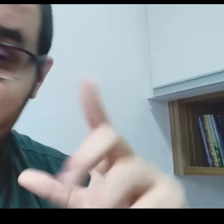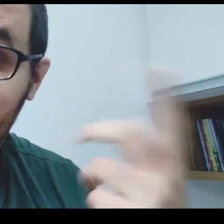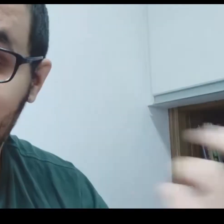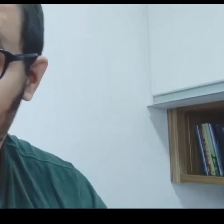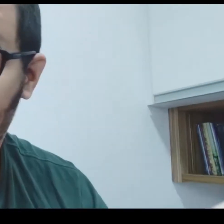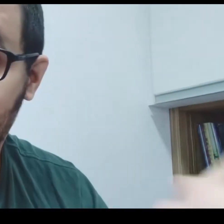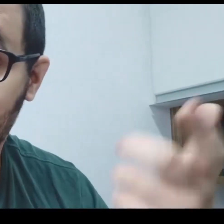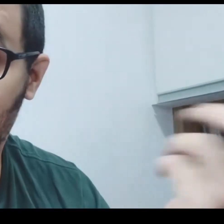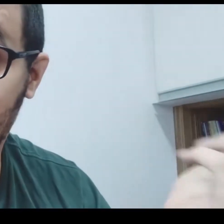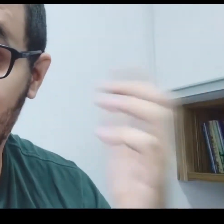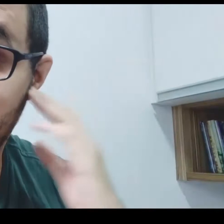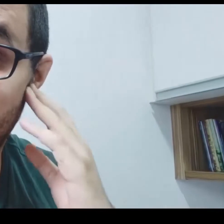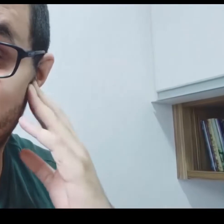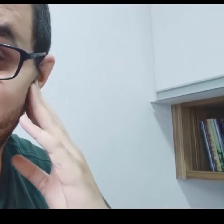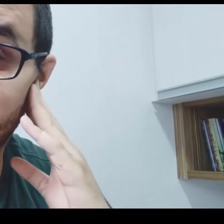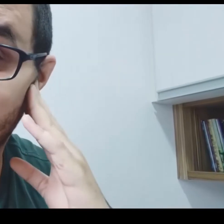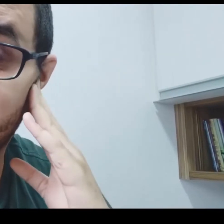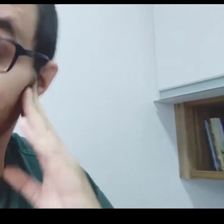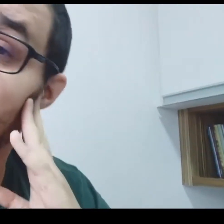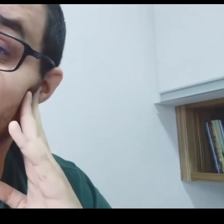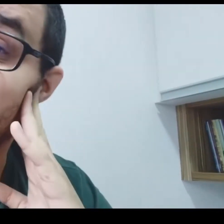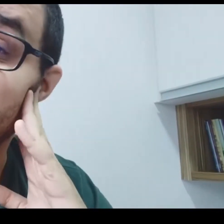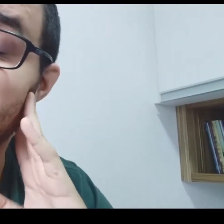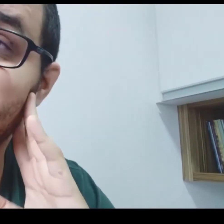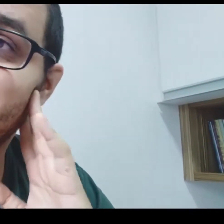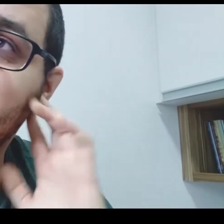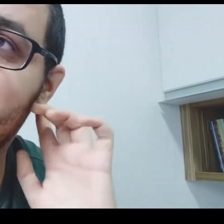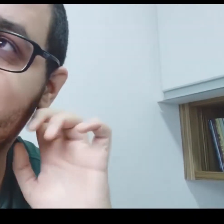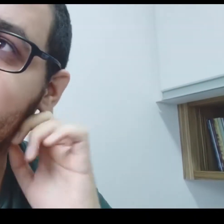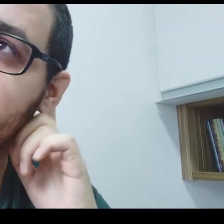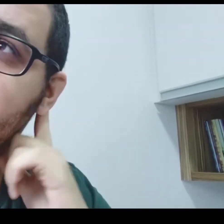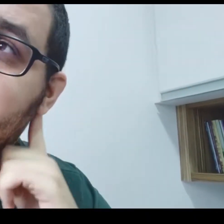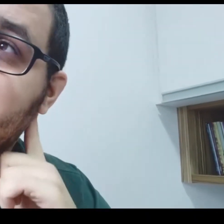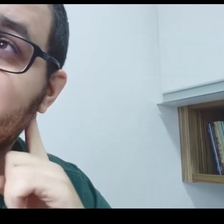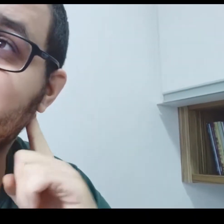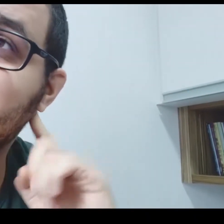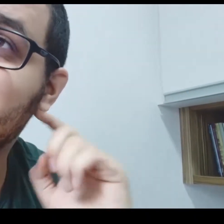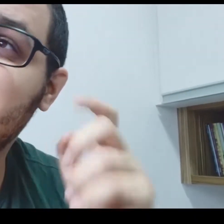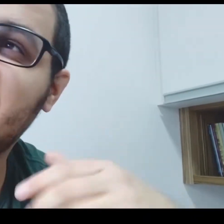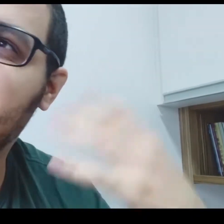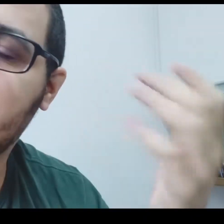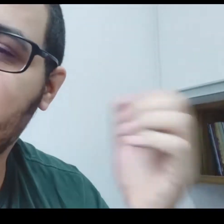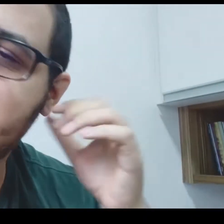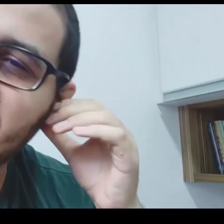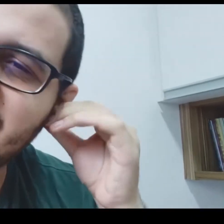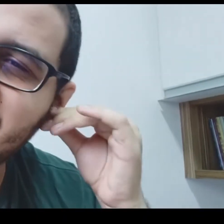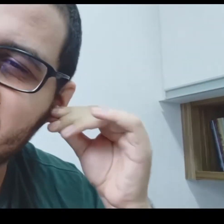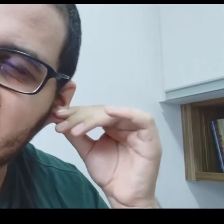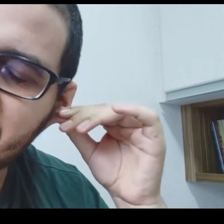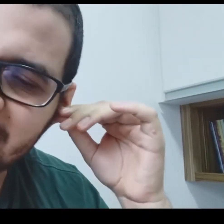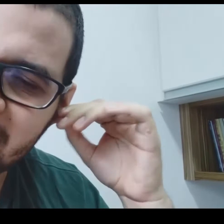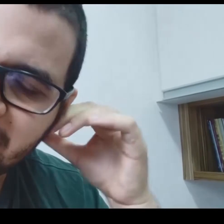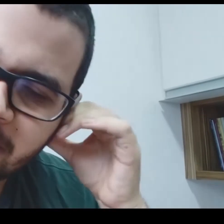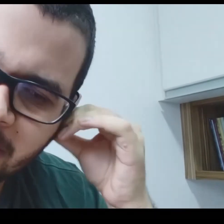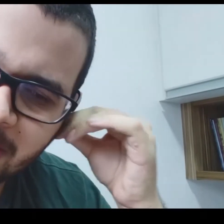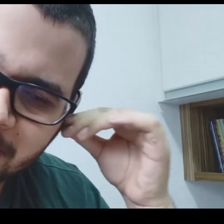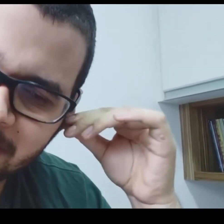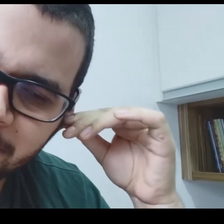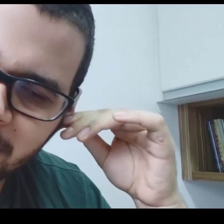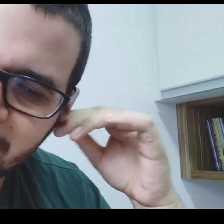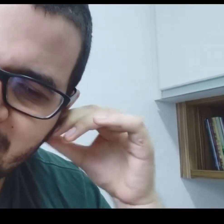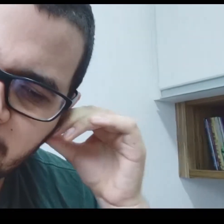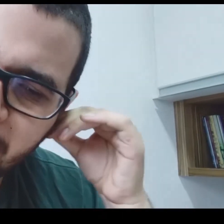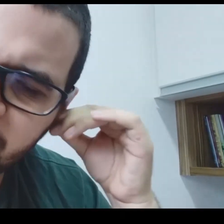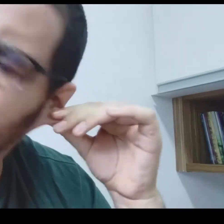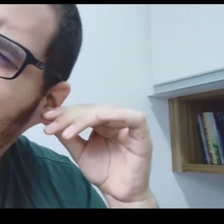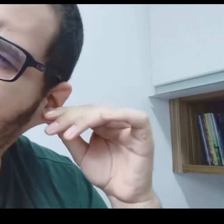nessa brincadeira toda, nessa loucura toda, nós perdemos a nossa casa. Foi um problema de justiça, uma longa história, não vale a pena entrar nisso aqui agora, mas o